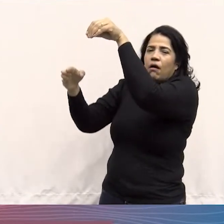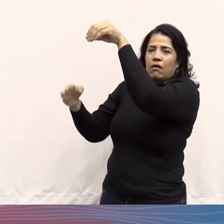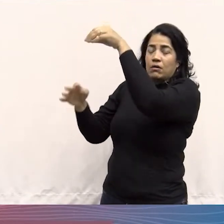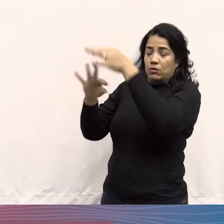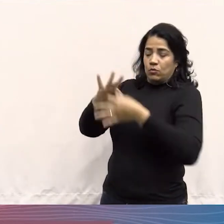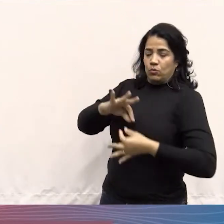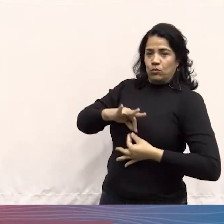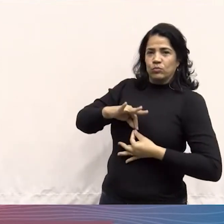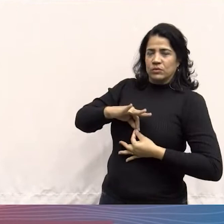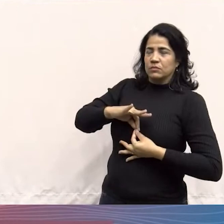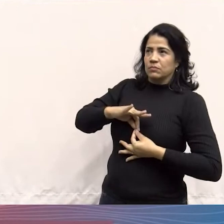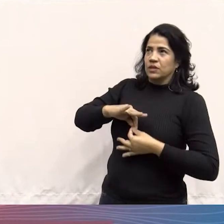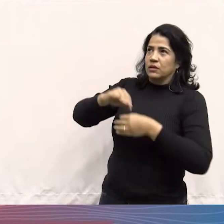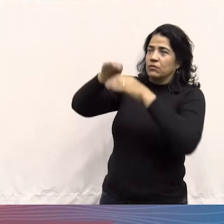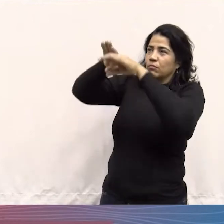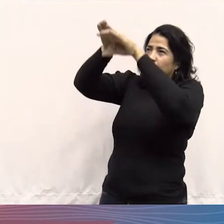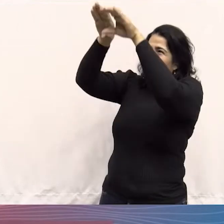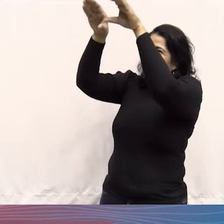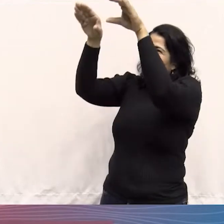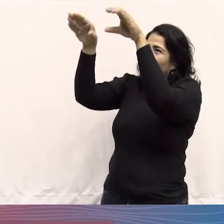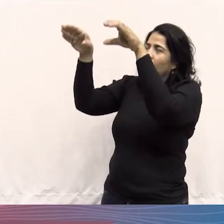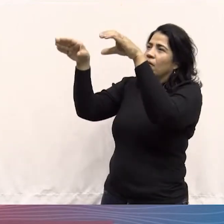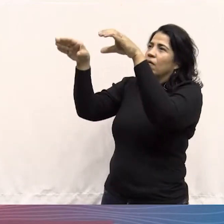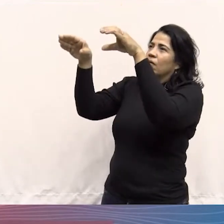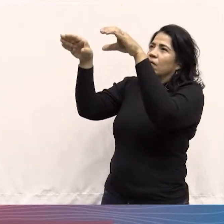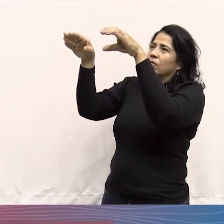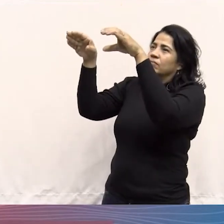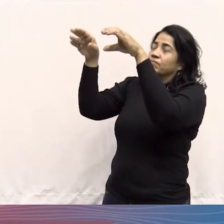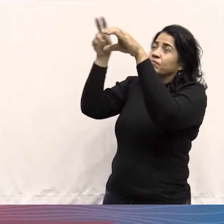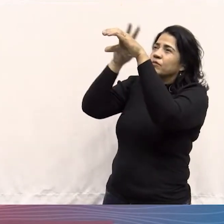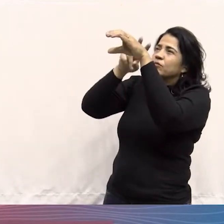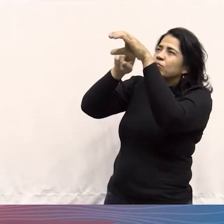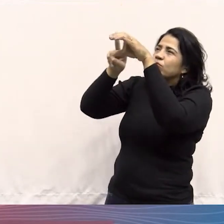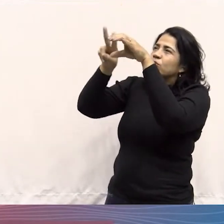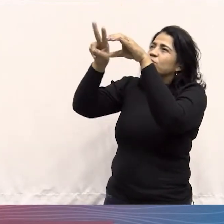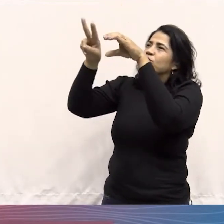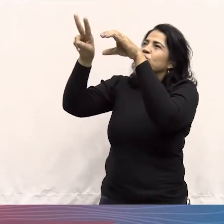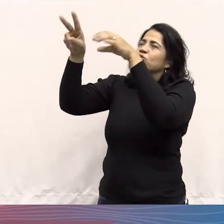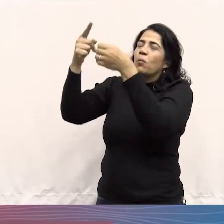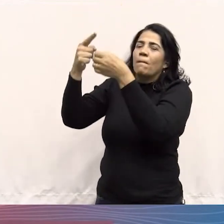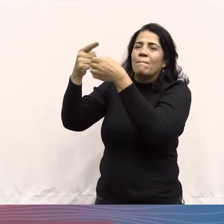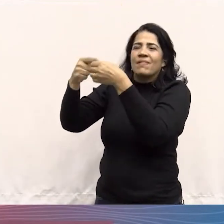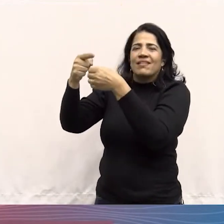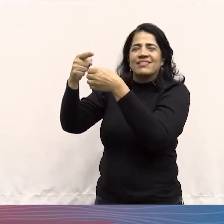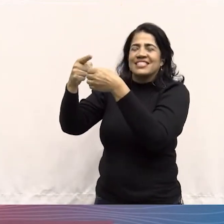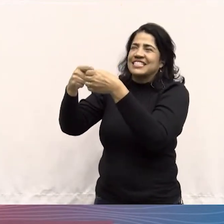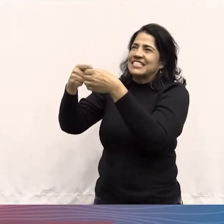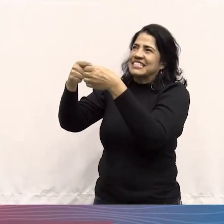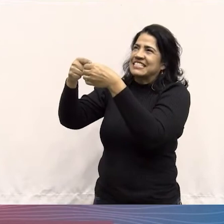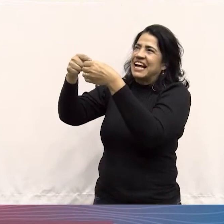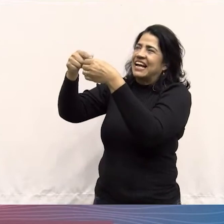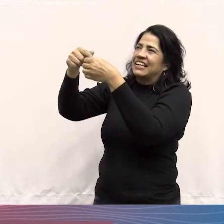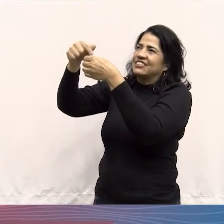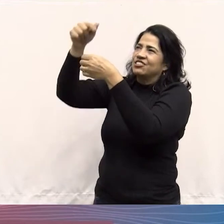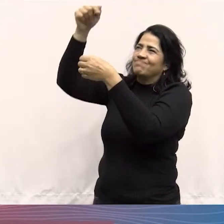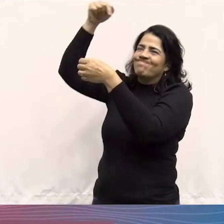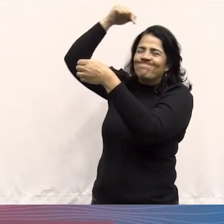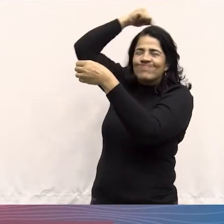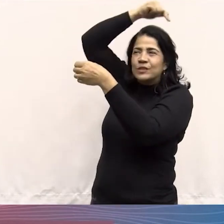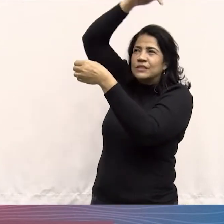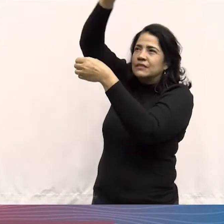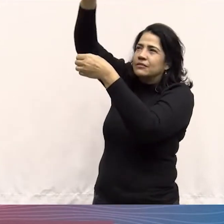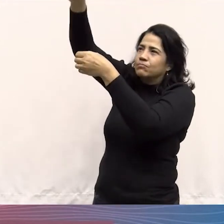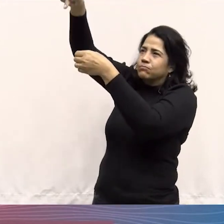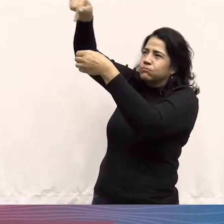me mostrou a santa cidade, Jerusalém, que descia do céu da parte